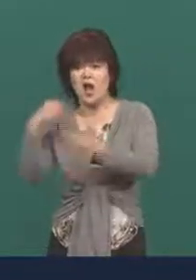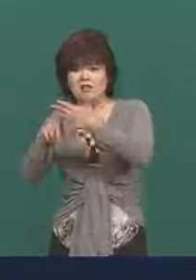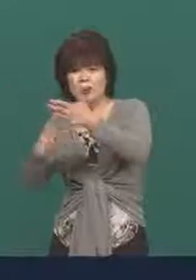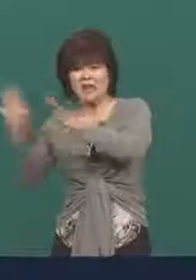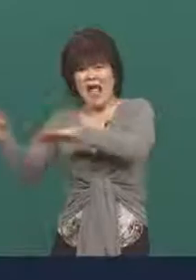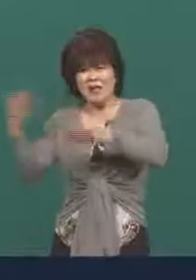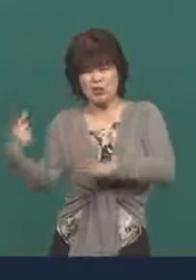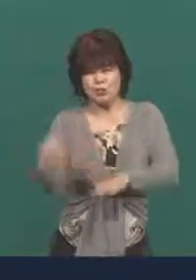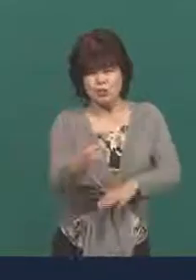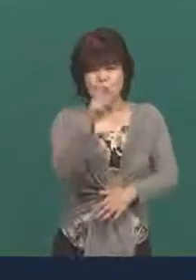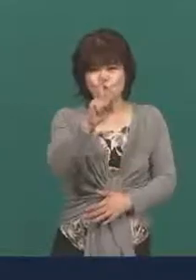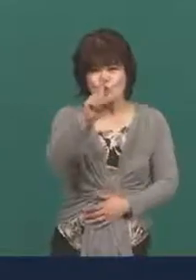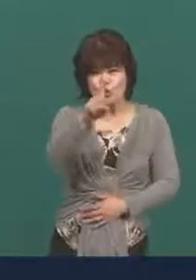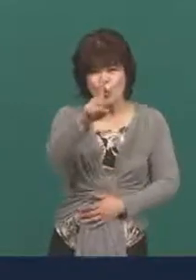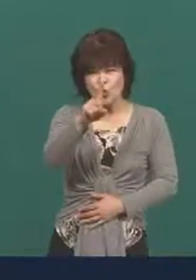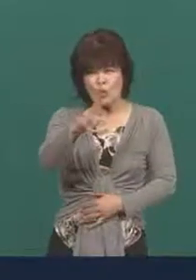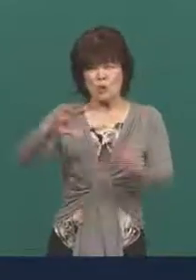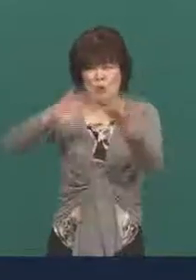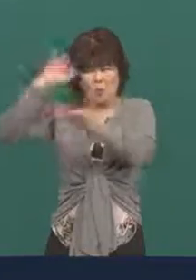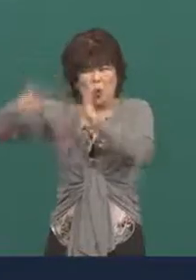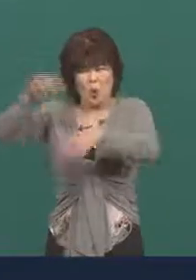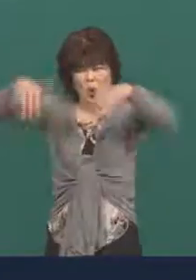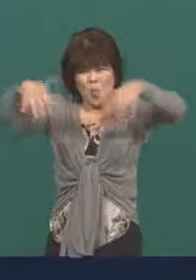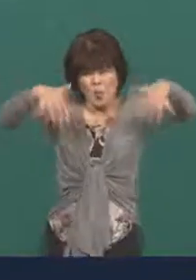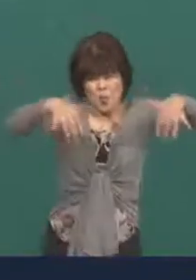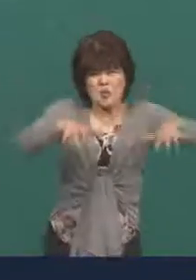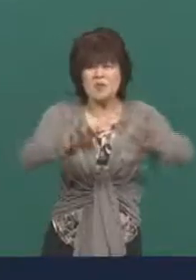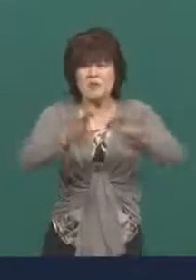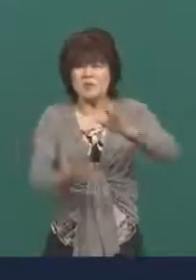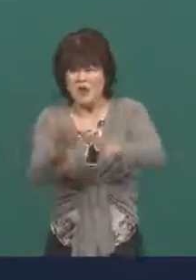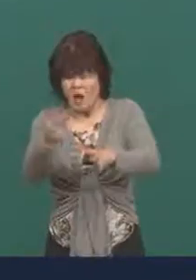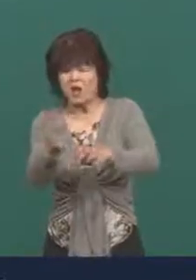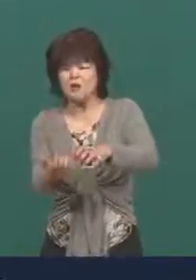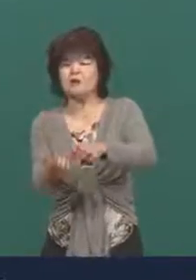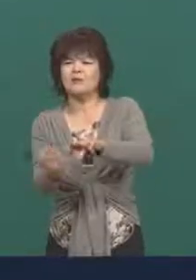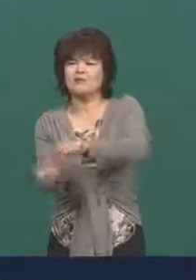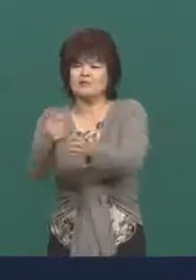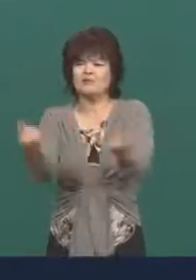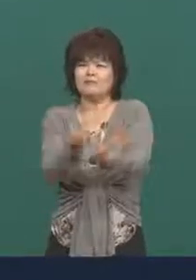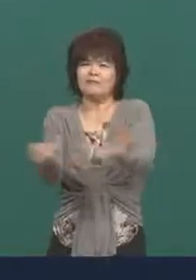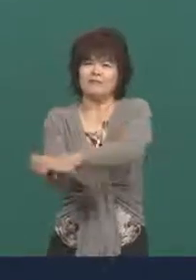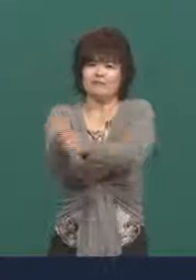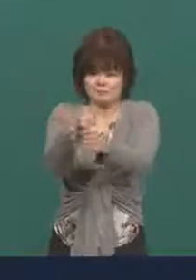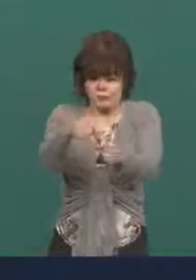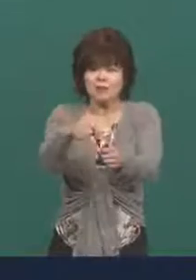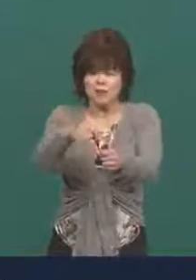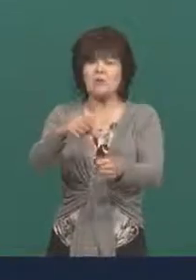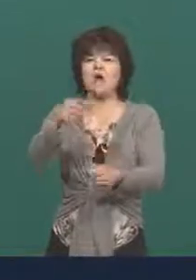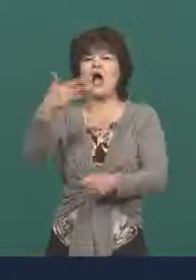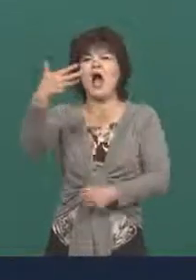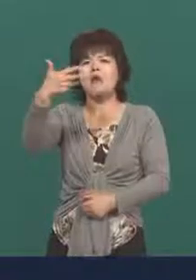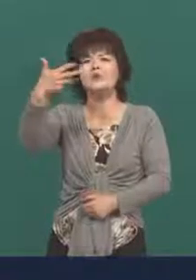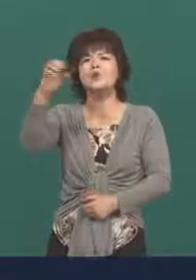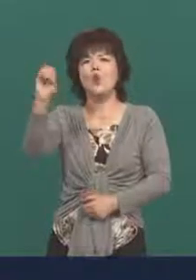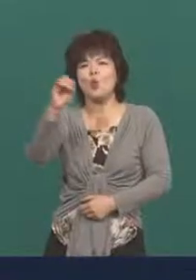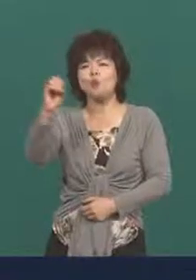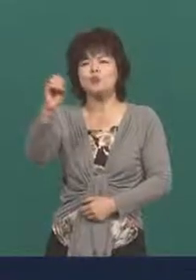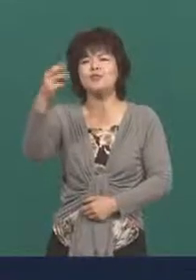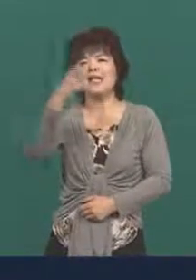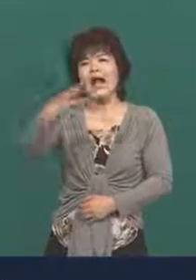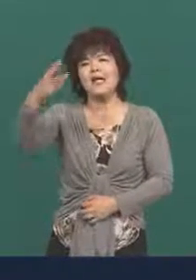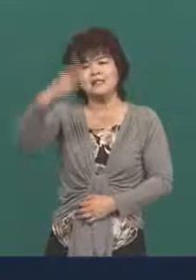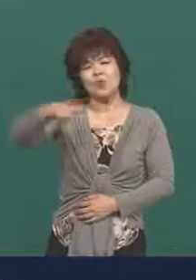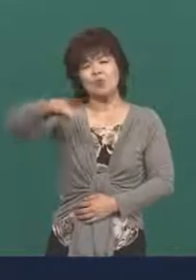この中には先月の台風11号や豪雨被害による復興に